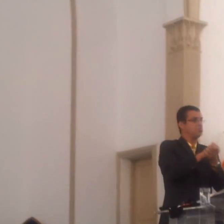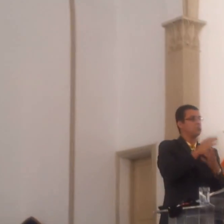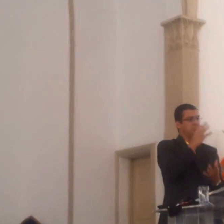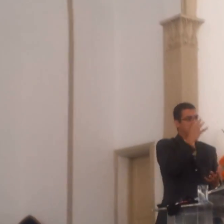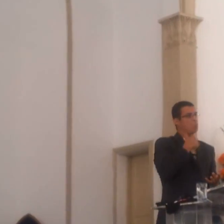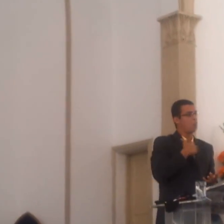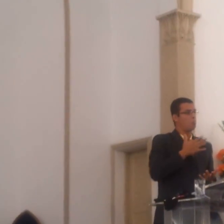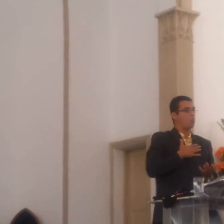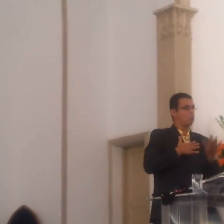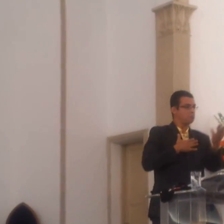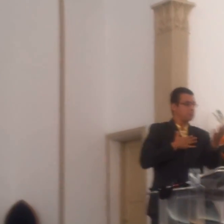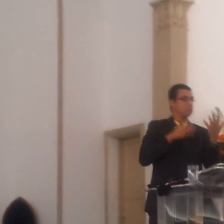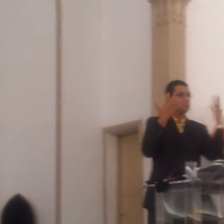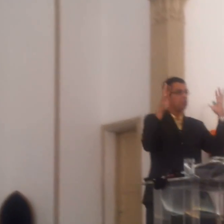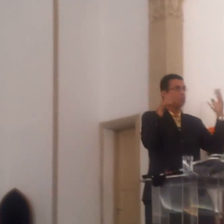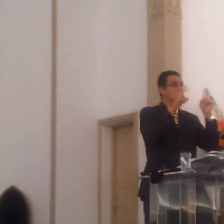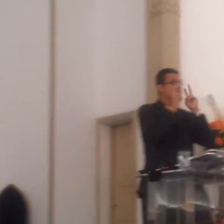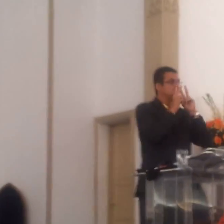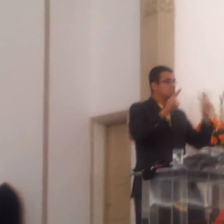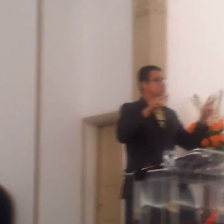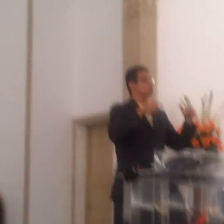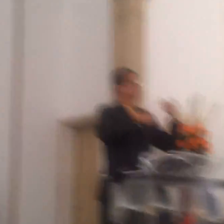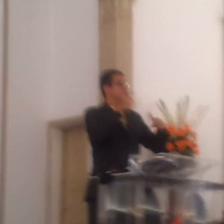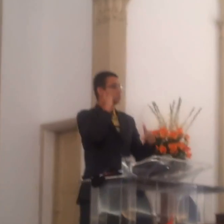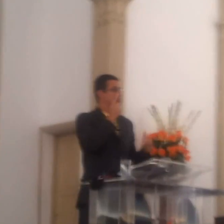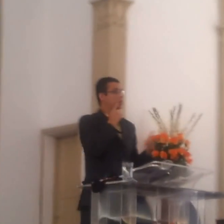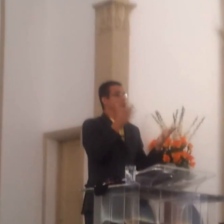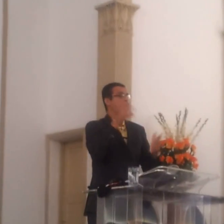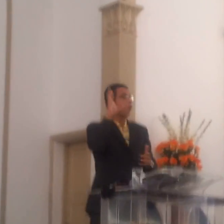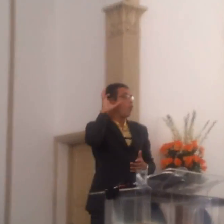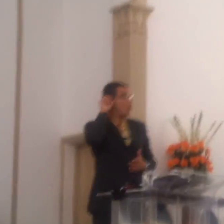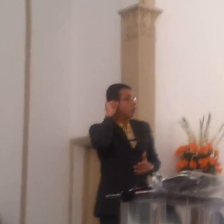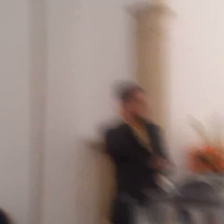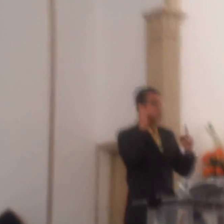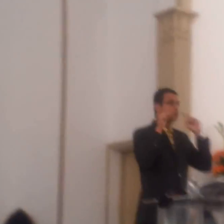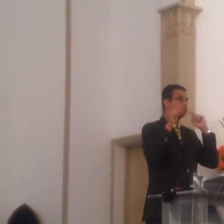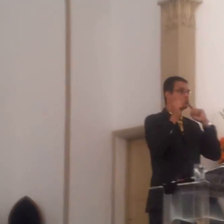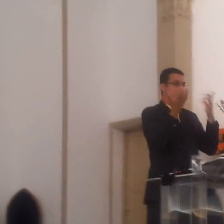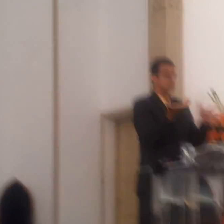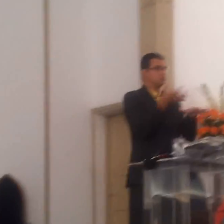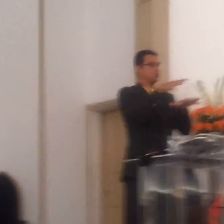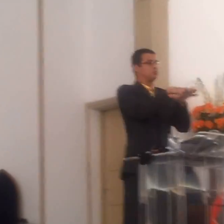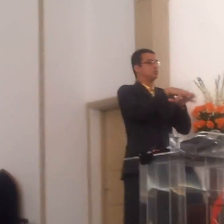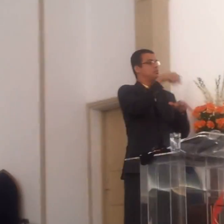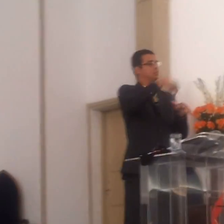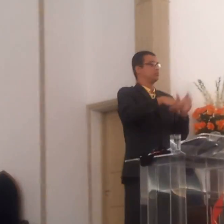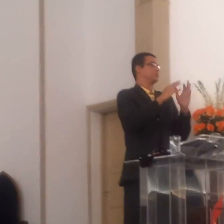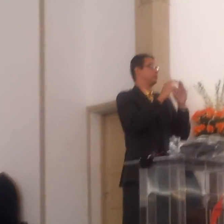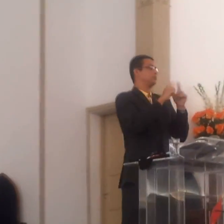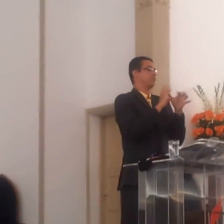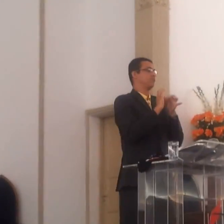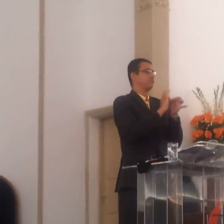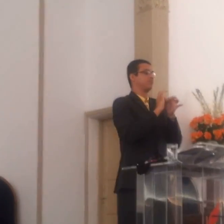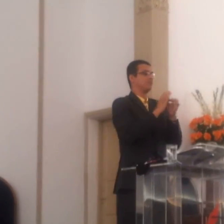parabéns, parabéns mesmo. Estou admirado, assim, que bênção, que visão, que estratégia. Os ouvintes estão incluindo. Nossa, que maravilha.